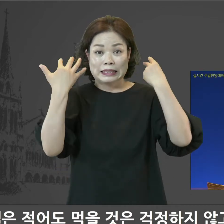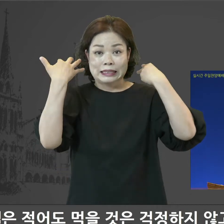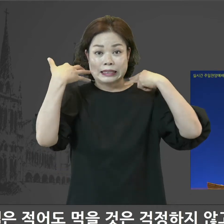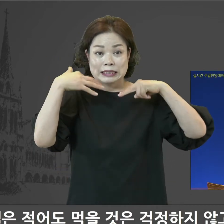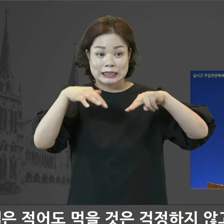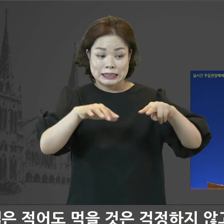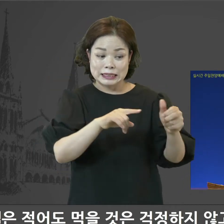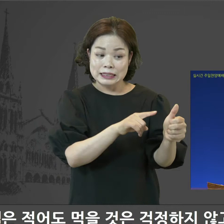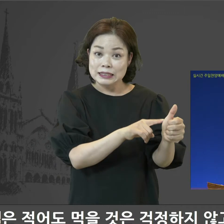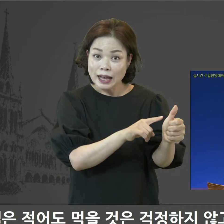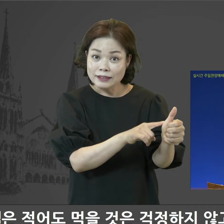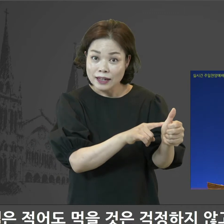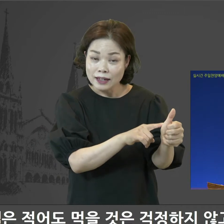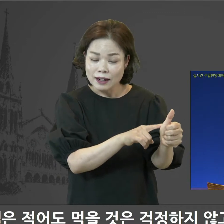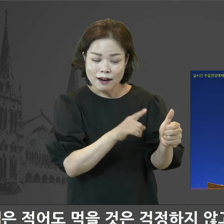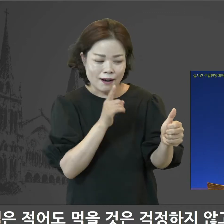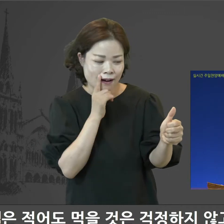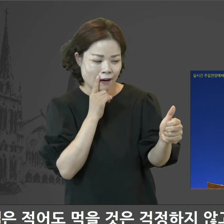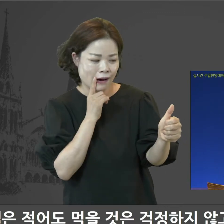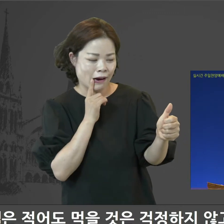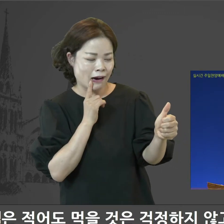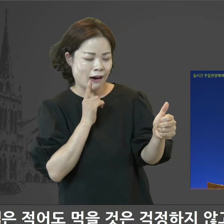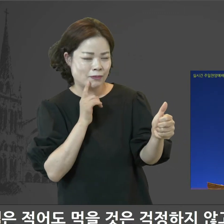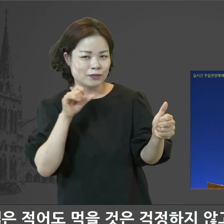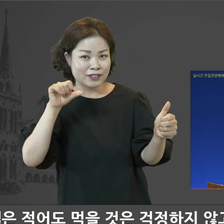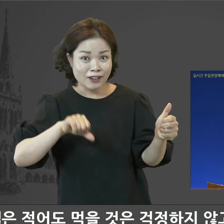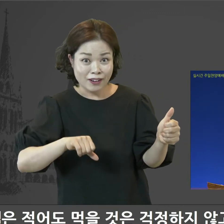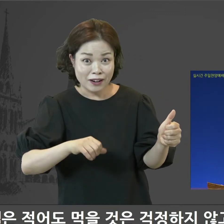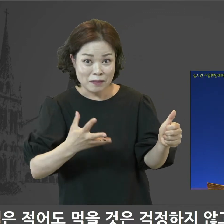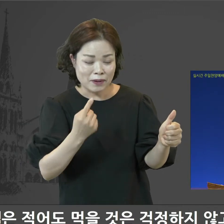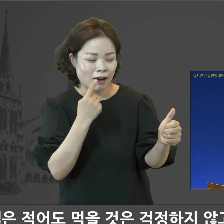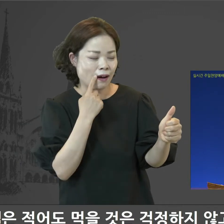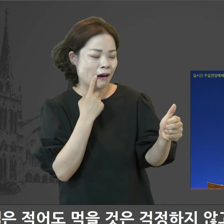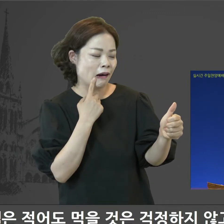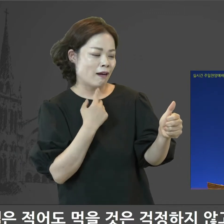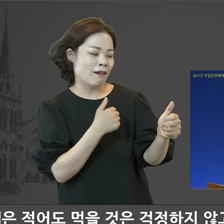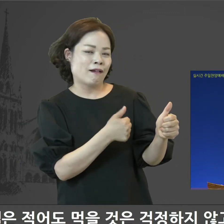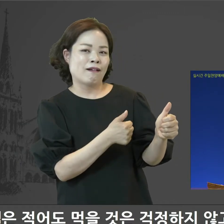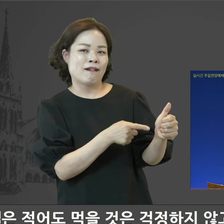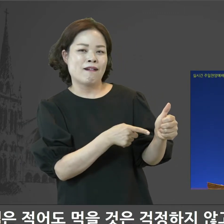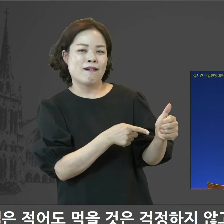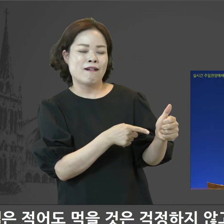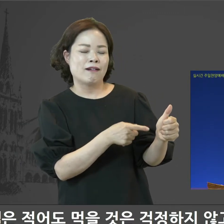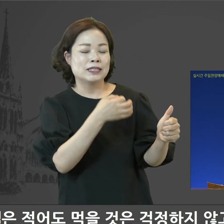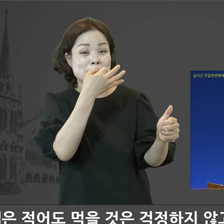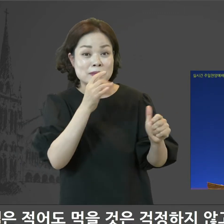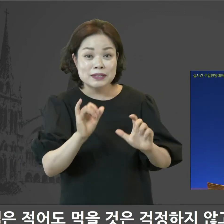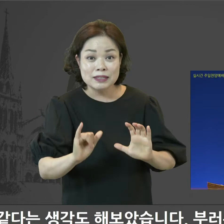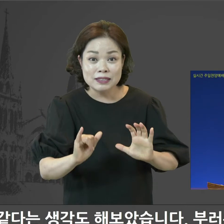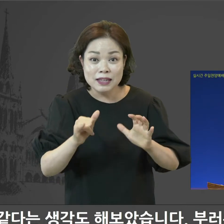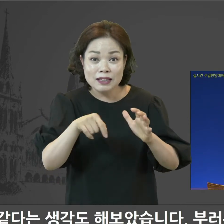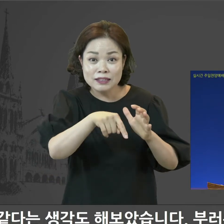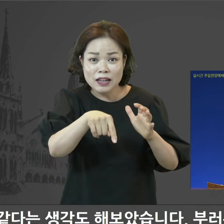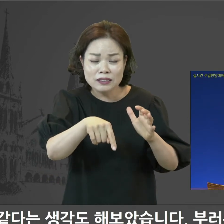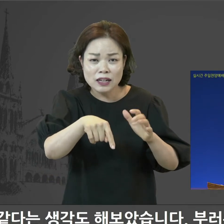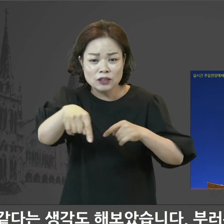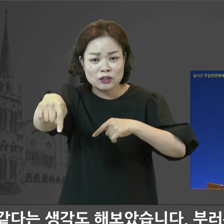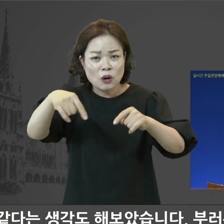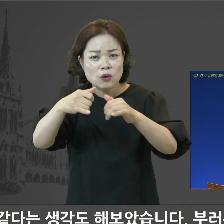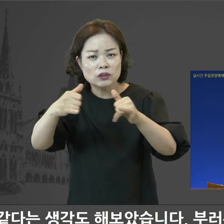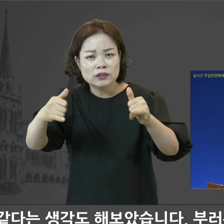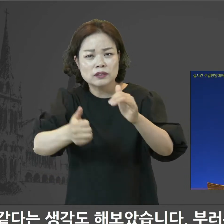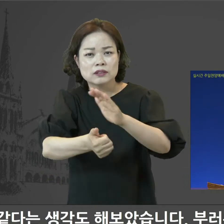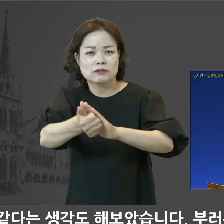삶, 여러분 부러우면 지는 건데 많이 부러우시죠? 요즘같이 힘든 세상에서